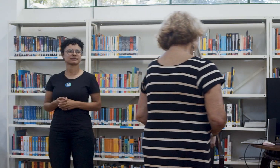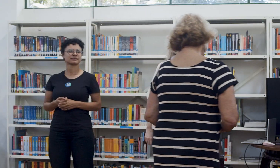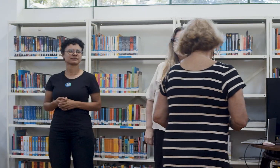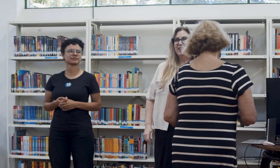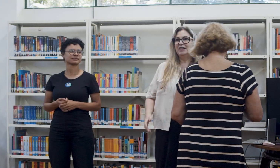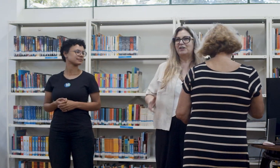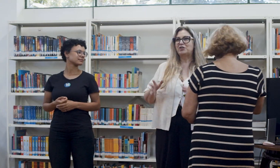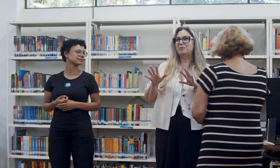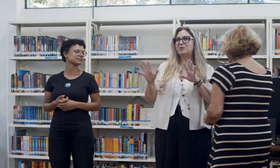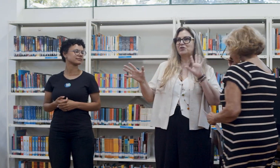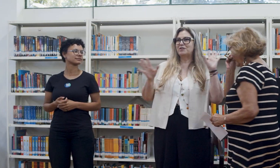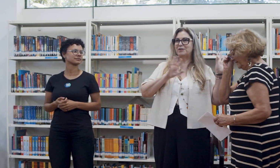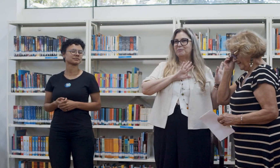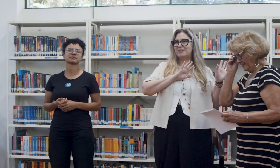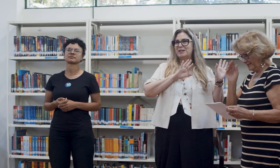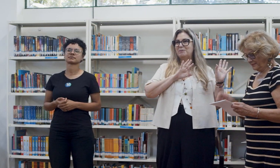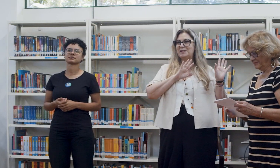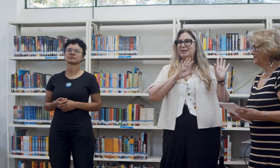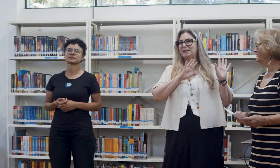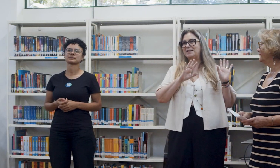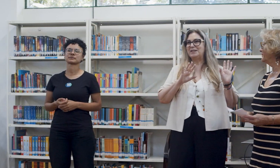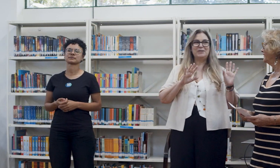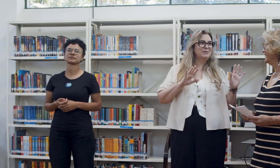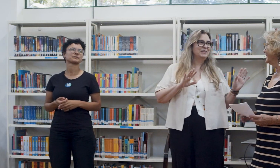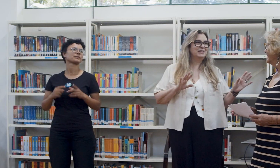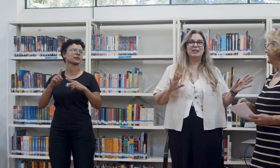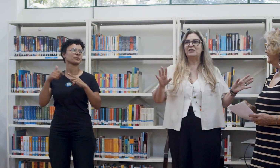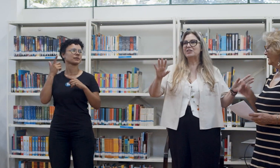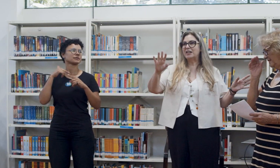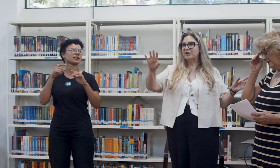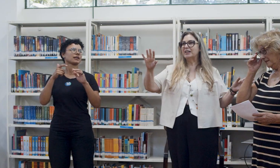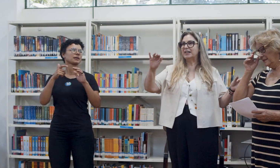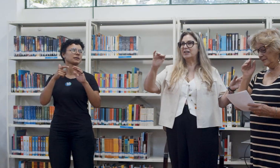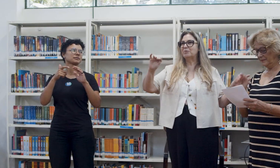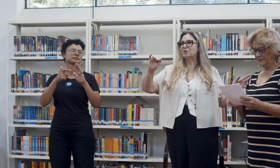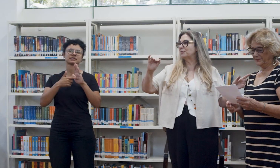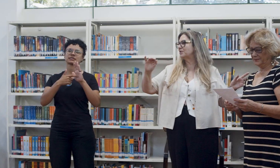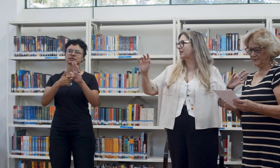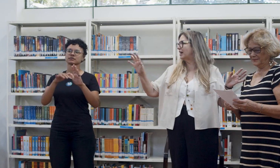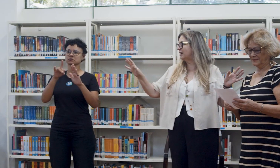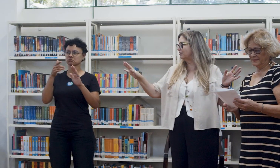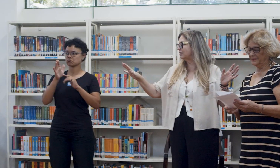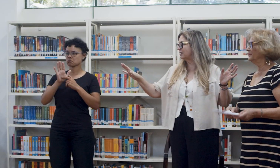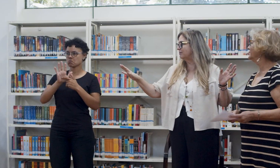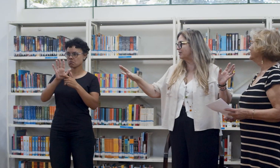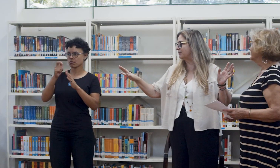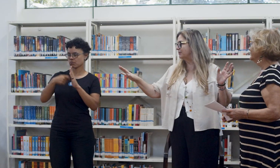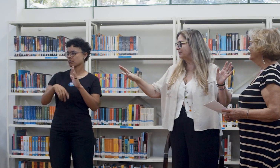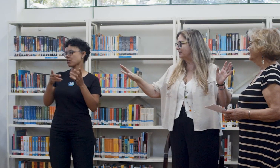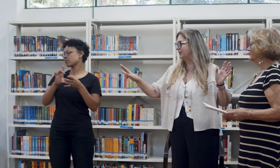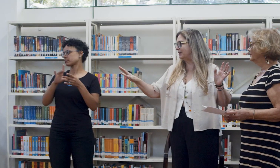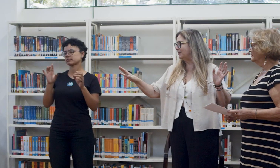brancas. Eu acho que depois disso eu vou fazer a apresentação A não ser que alguém queira realmente mostrar o que